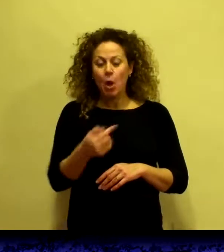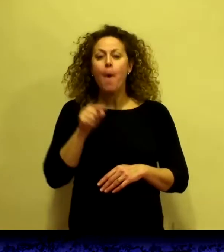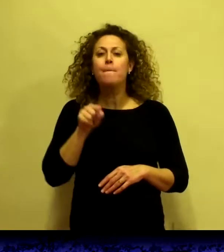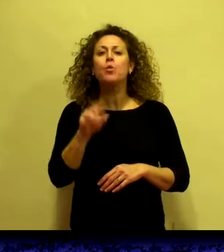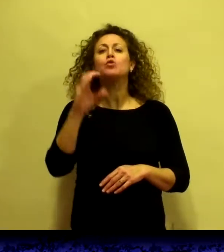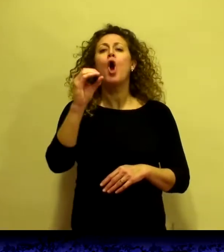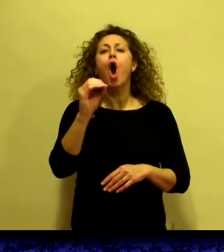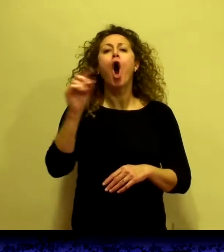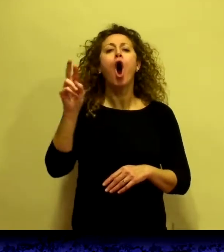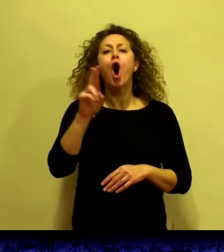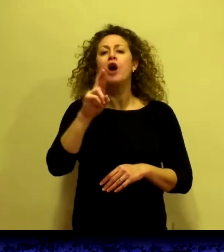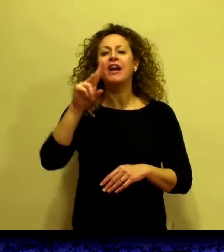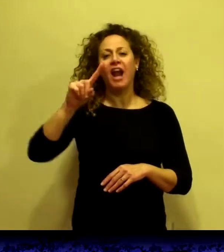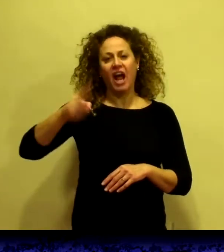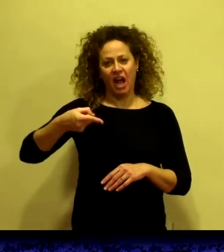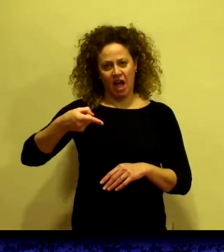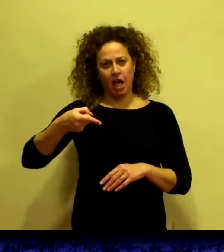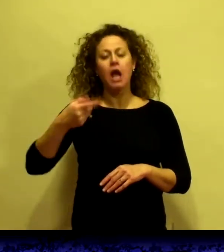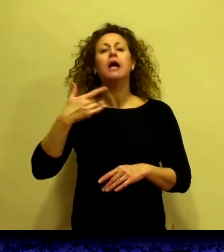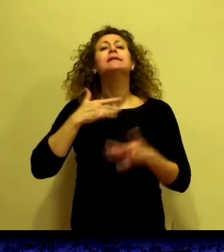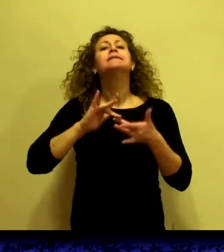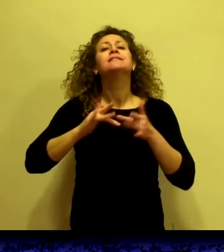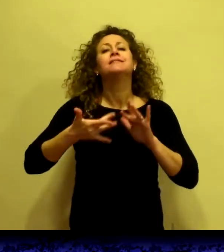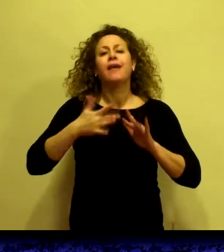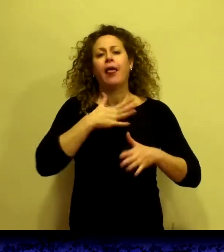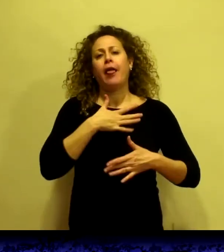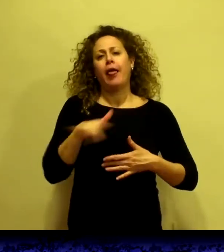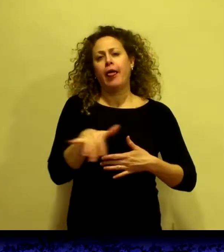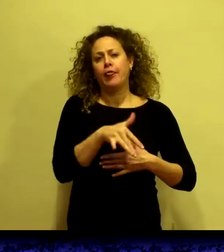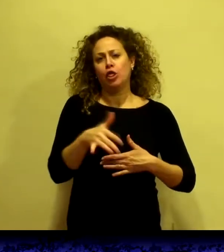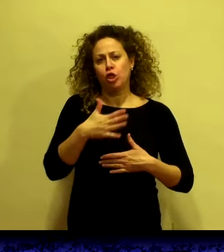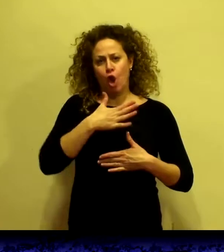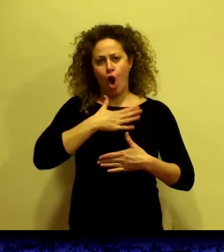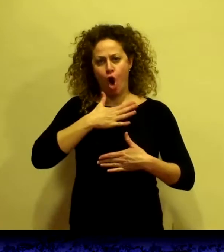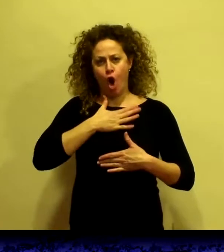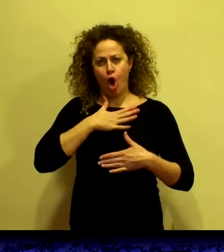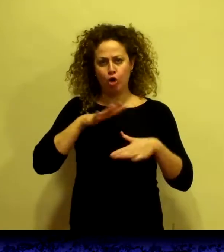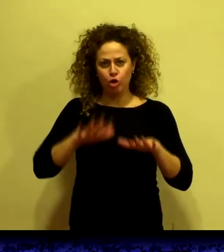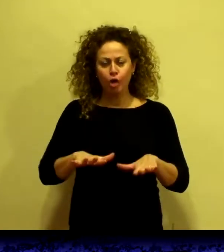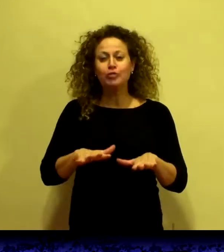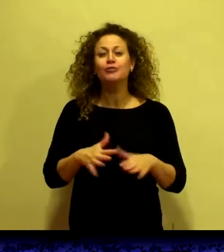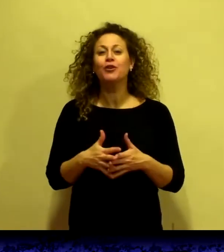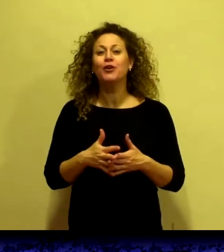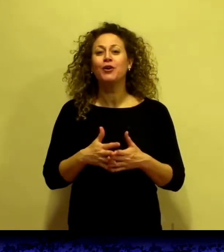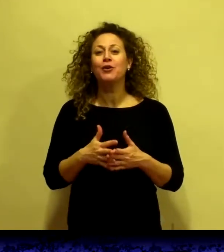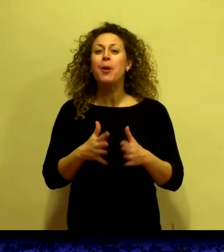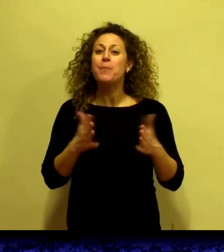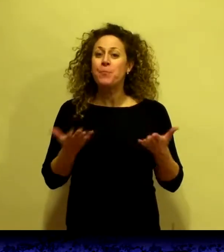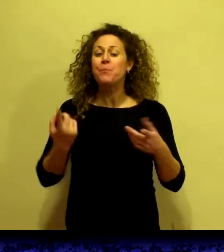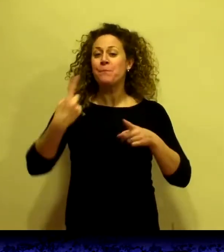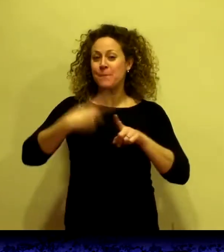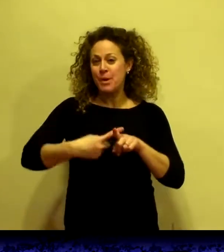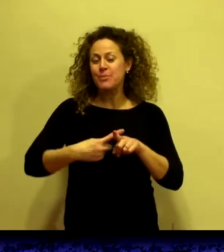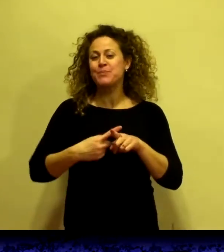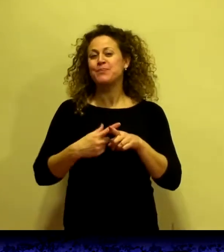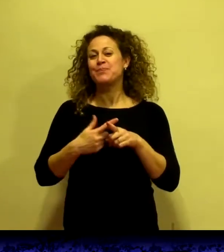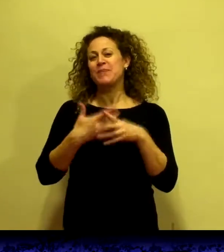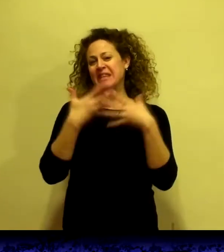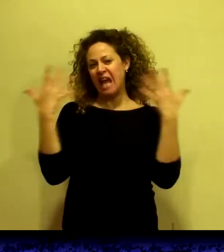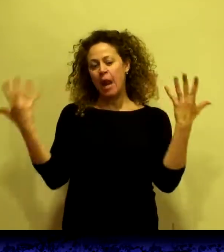www.volonbrite.org, che è il sito nostro, ma penso mi piaci tu. Ma va, E poi